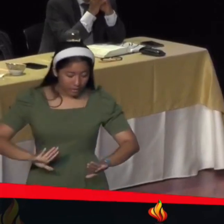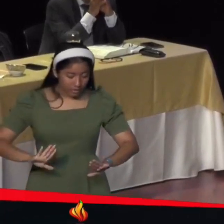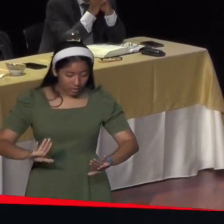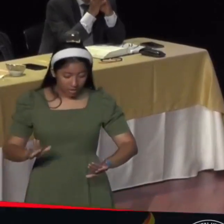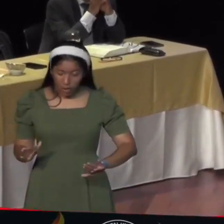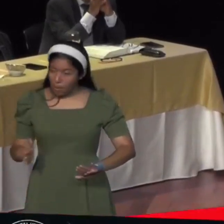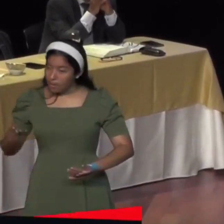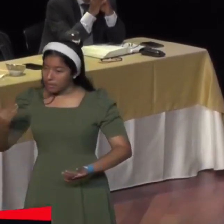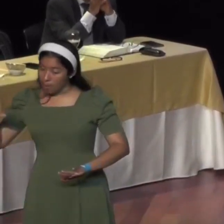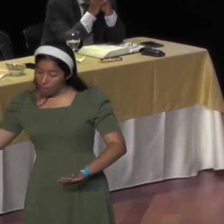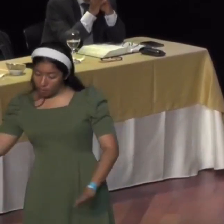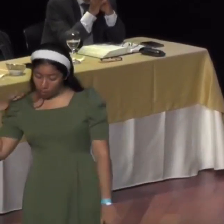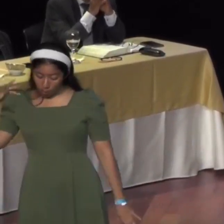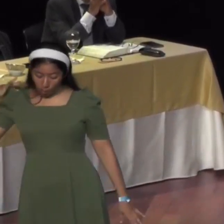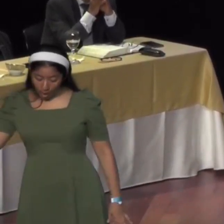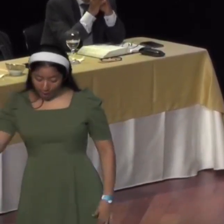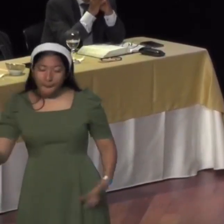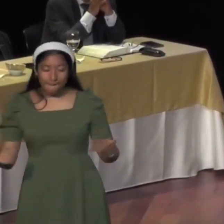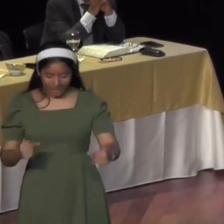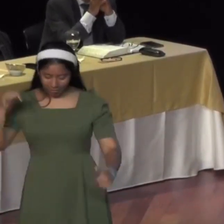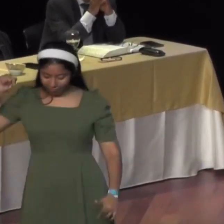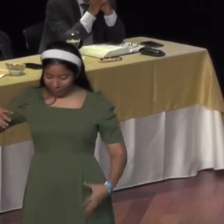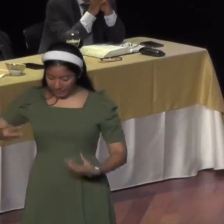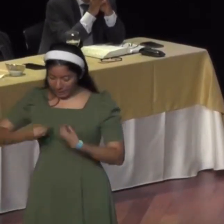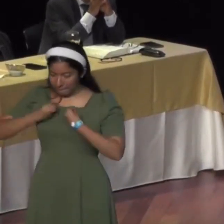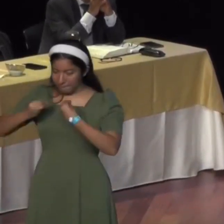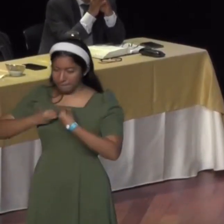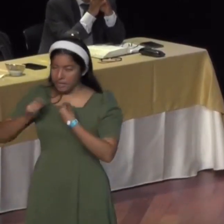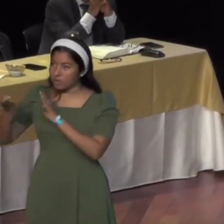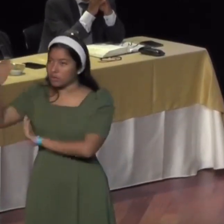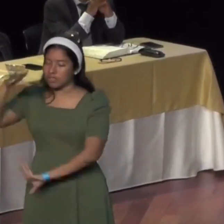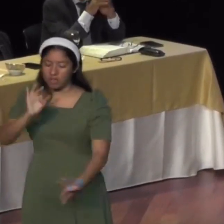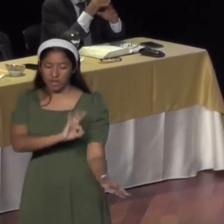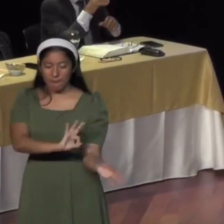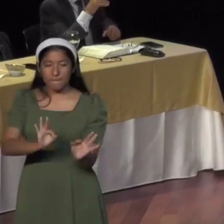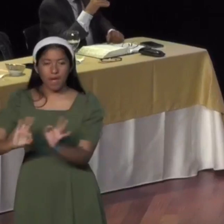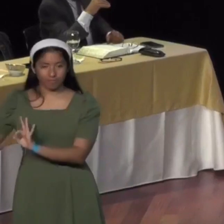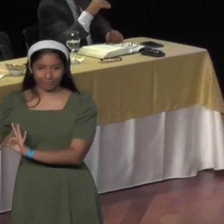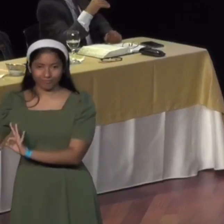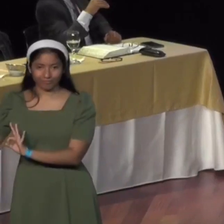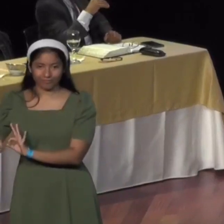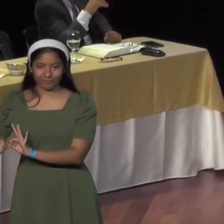Porque los que han sido llamados viven para ese llamado. ¿Alguien lo cree?